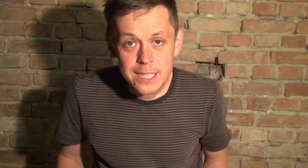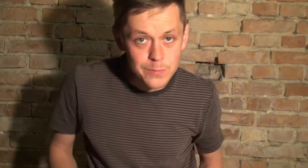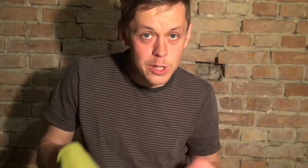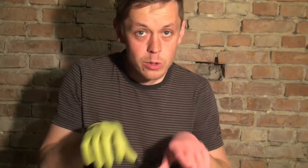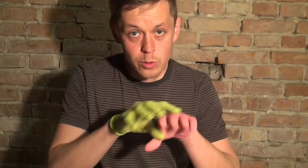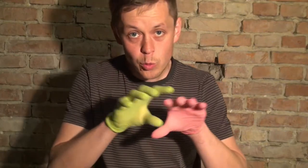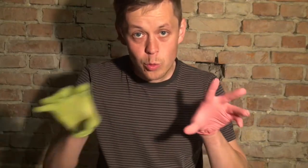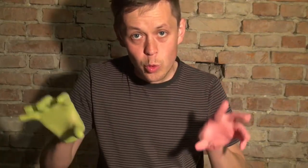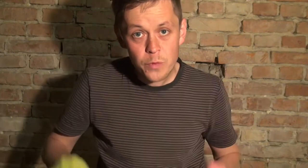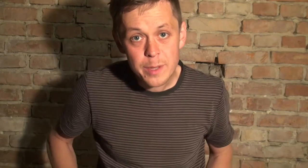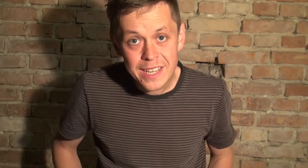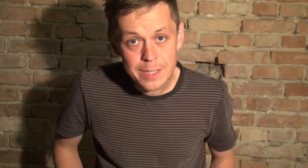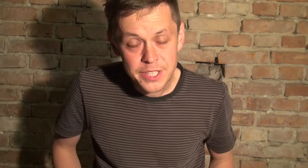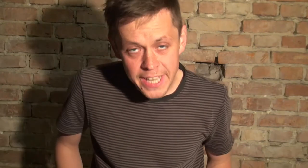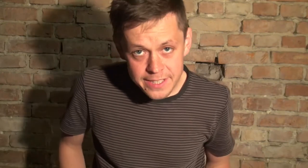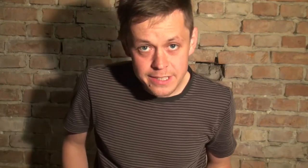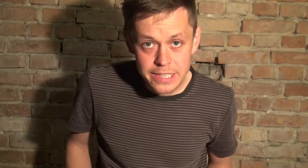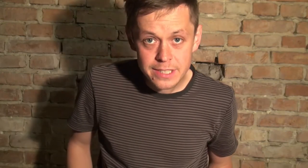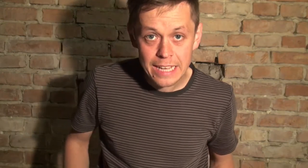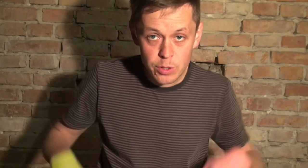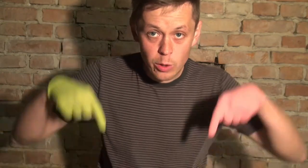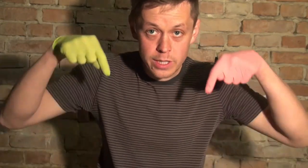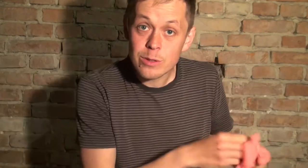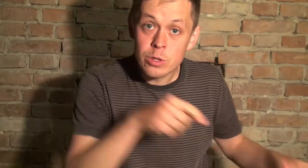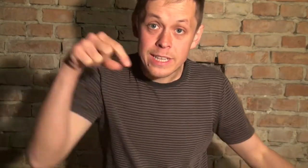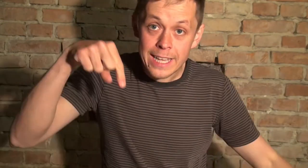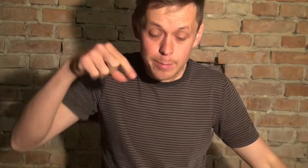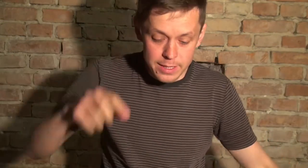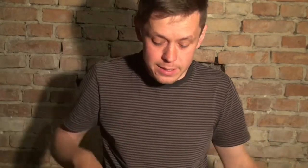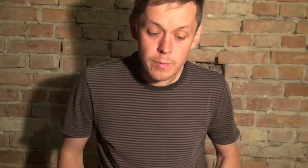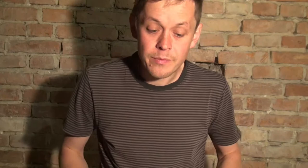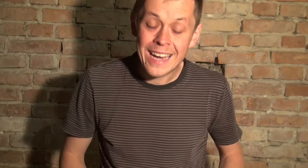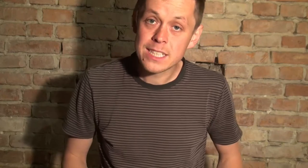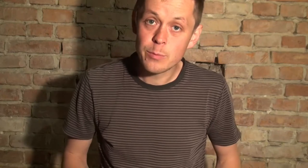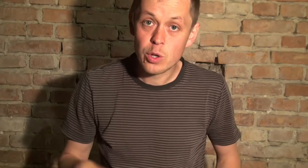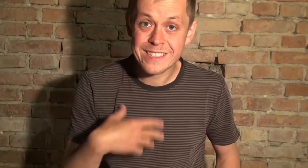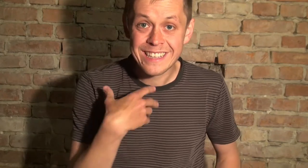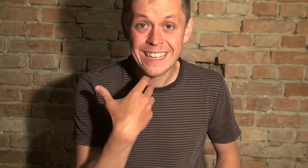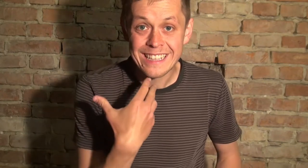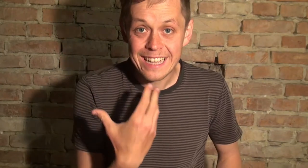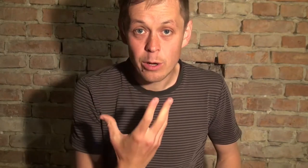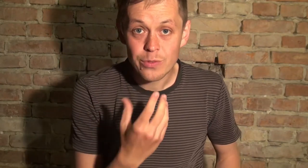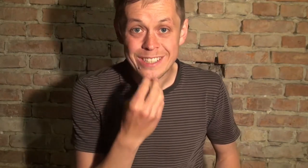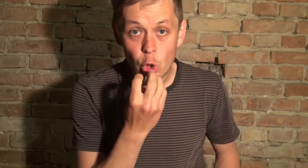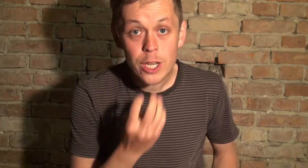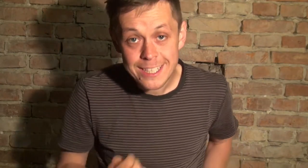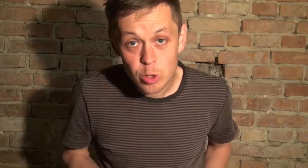In diesem Video üben wir gemeinsam den Text des Liedes. Er wird auch unten eingeblendet. Achtet möglichst darauf, deutlich zu